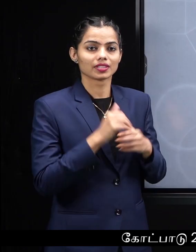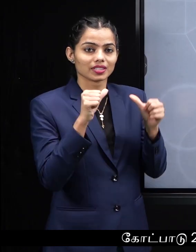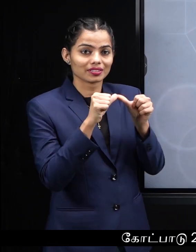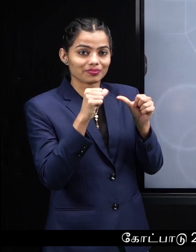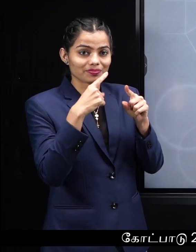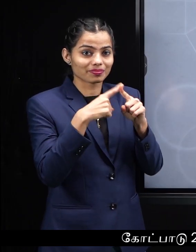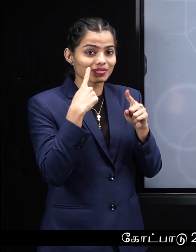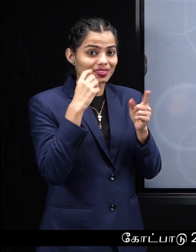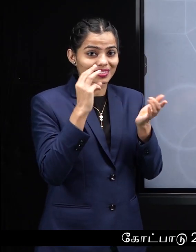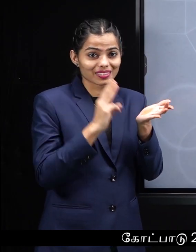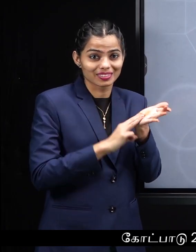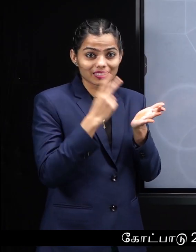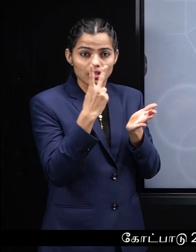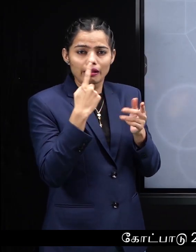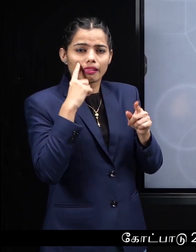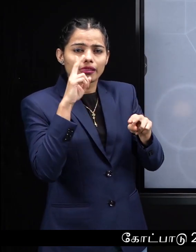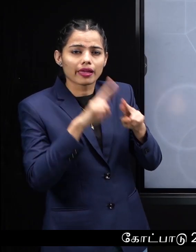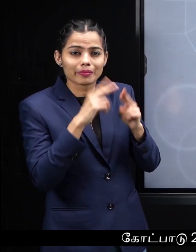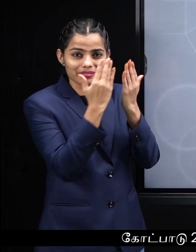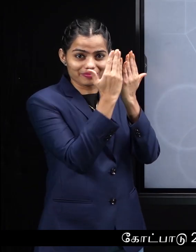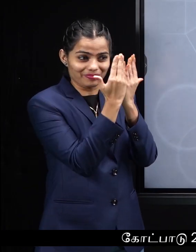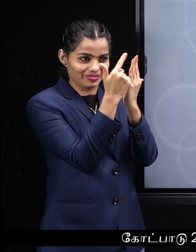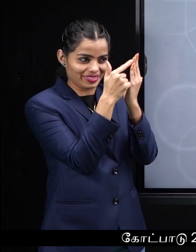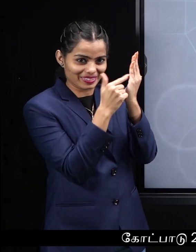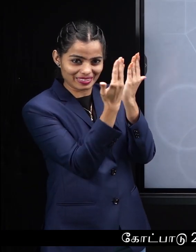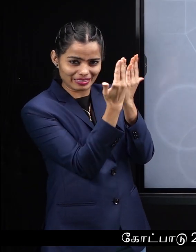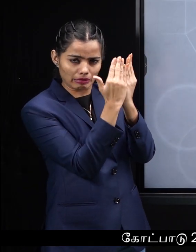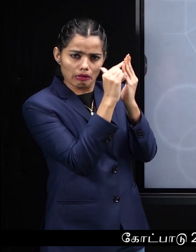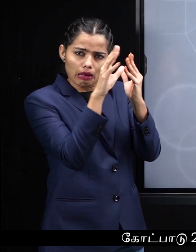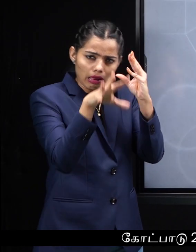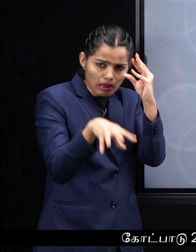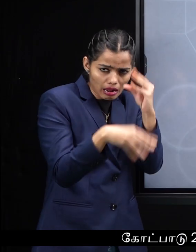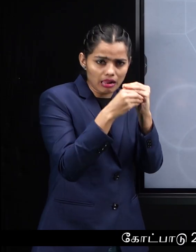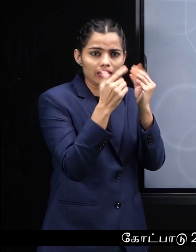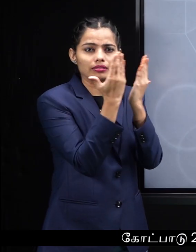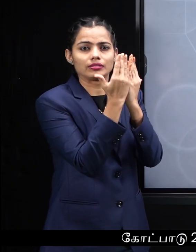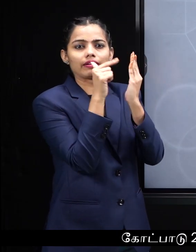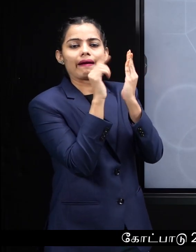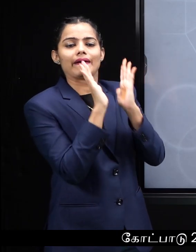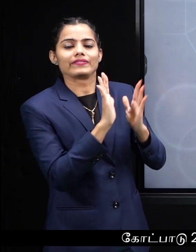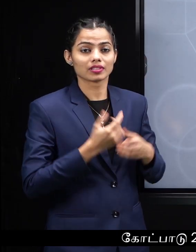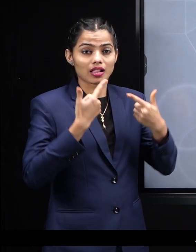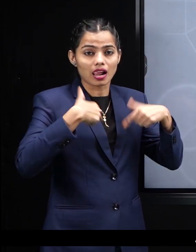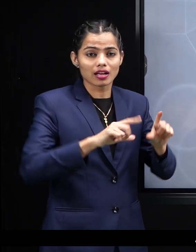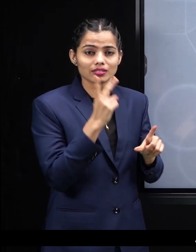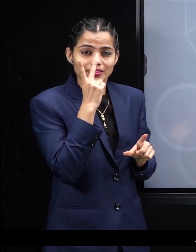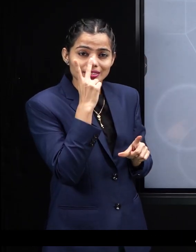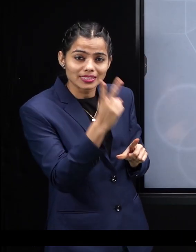கோட்பாடு 2. சமம் என்பது சமம் என்றால் அப்போது மொத்தமும் சமம். AP ஈடு